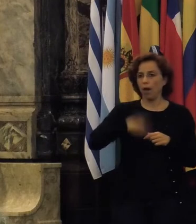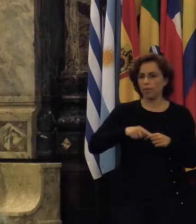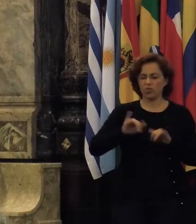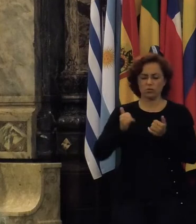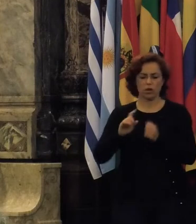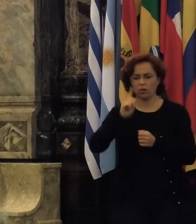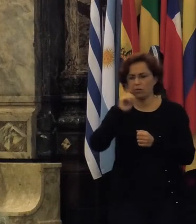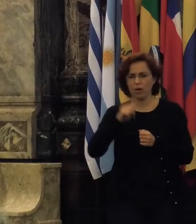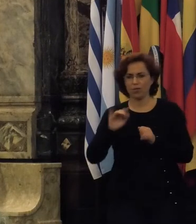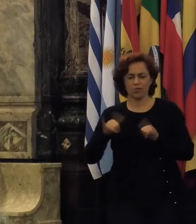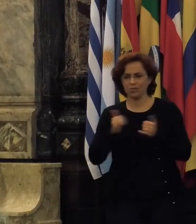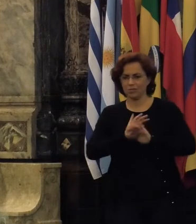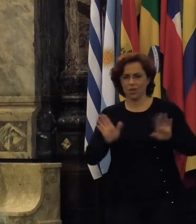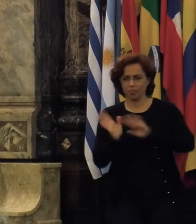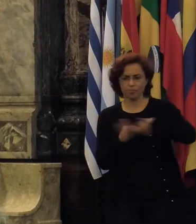encima, vamos, fast food, ¿listo?